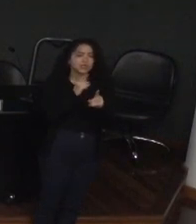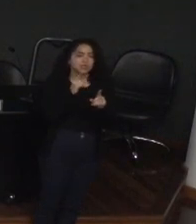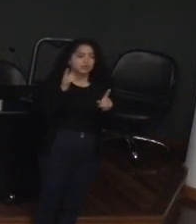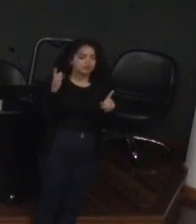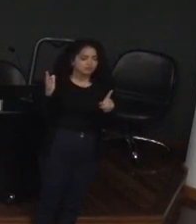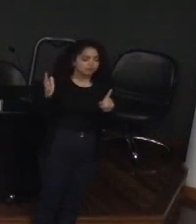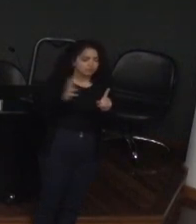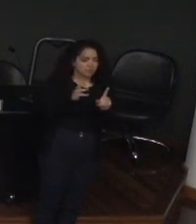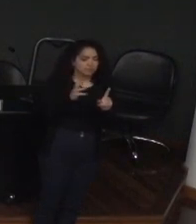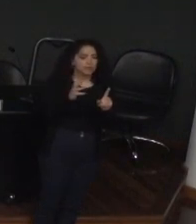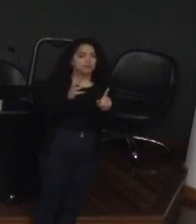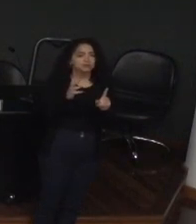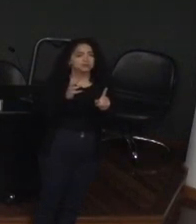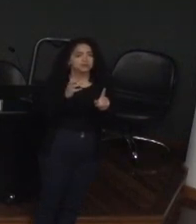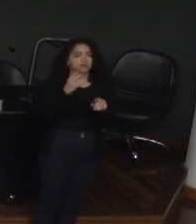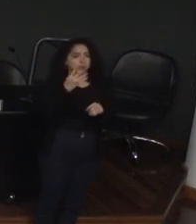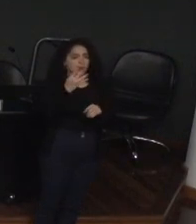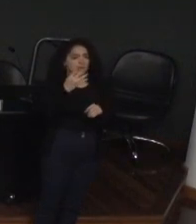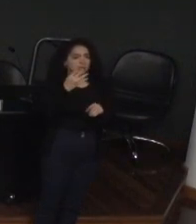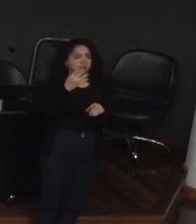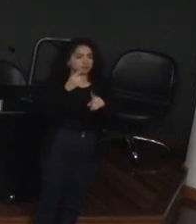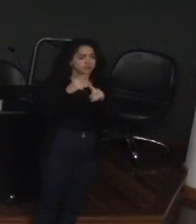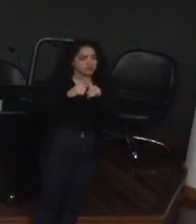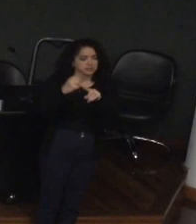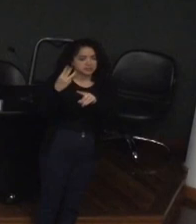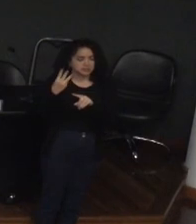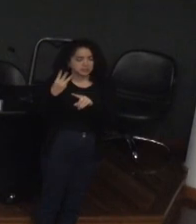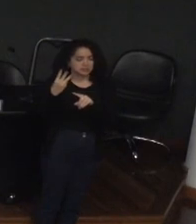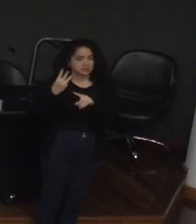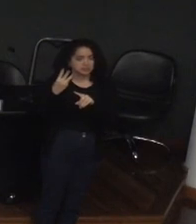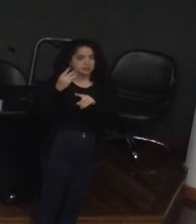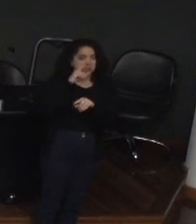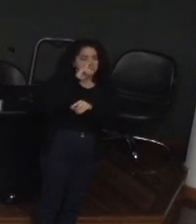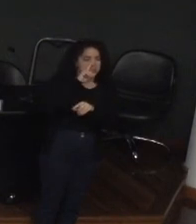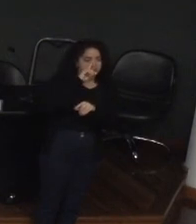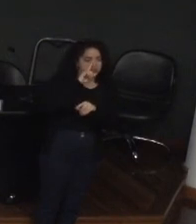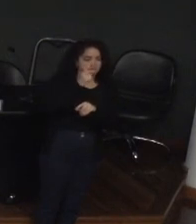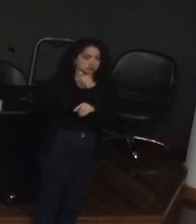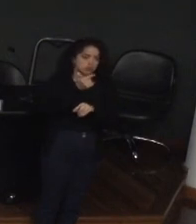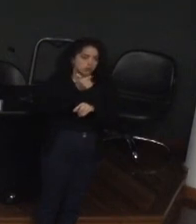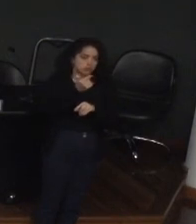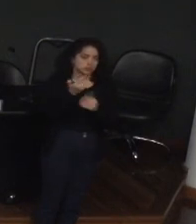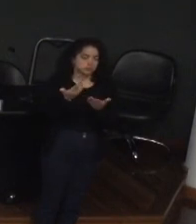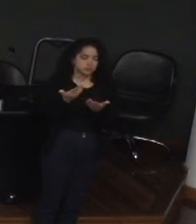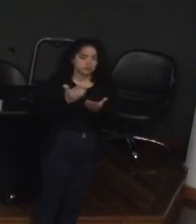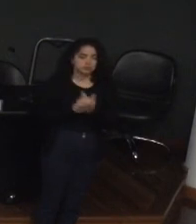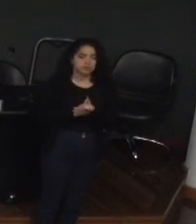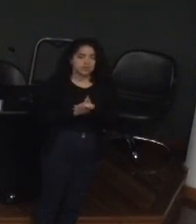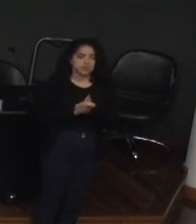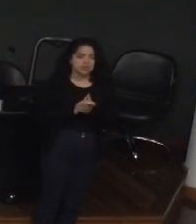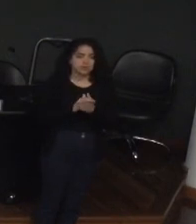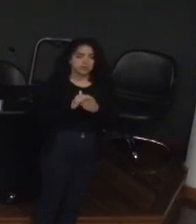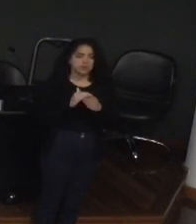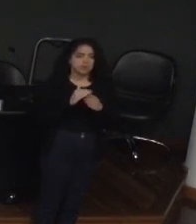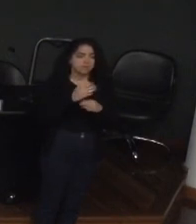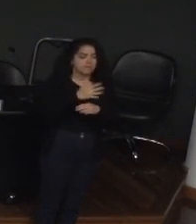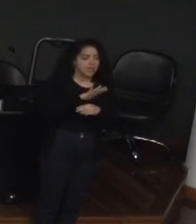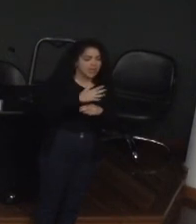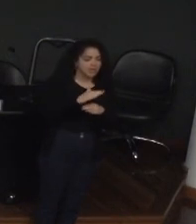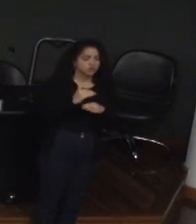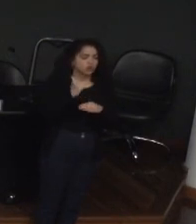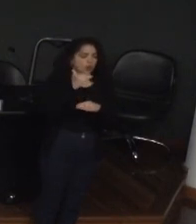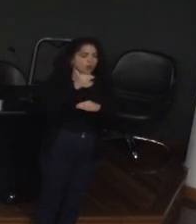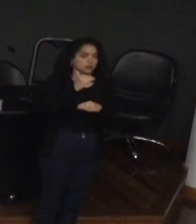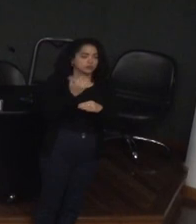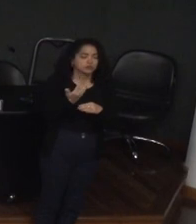seria 4, por exemplo, 4 vezes 3, 12, risco inerente, 12, enfim. Sim. Não sei qual a categoria. Médio, depende isso. Mas daí é